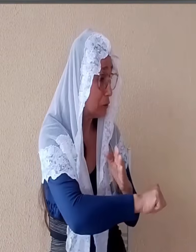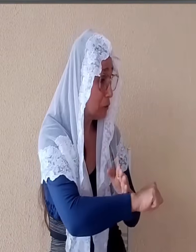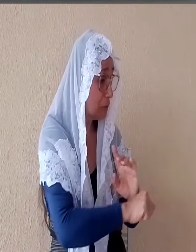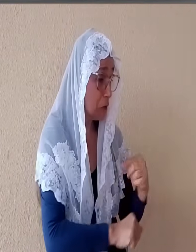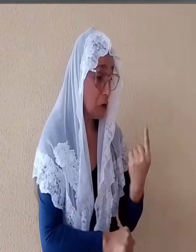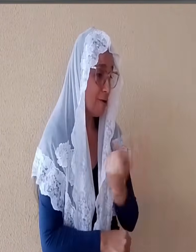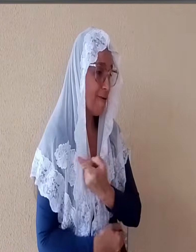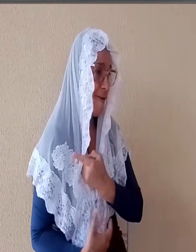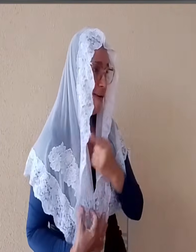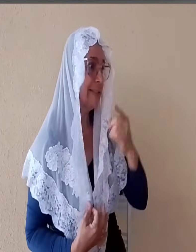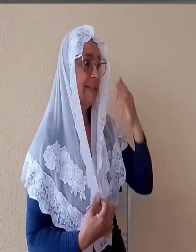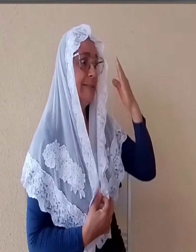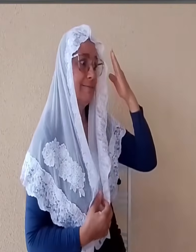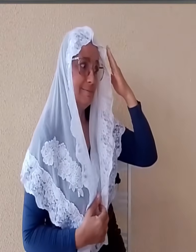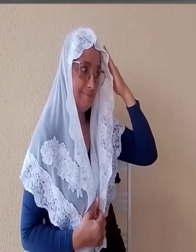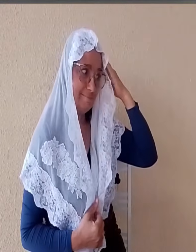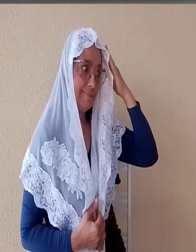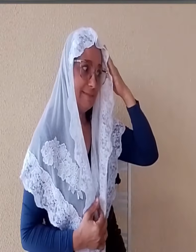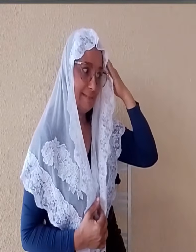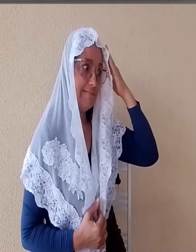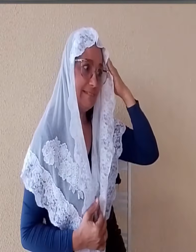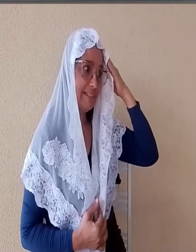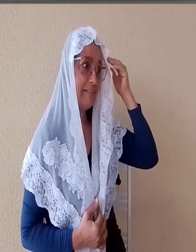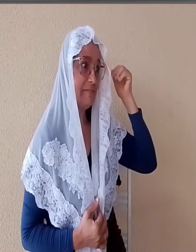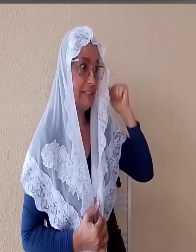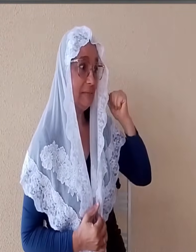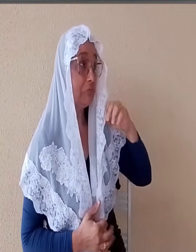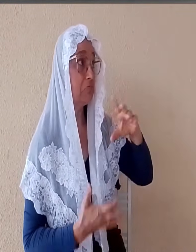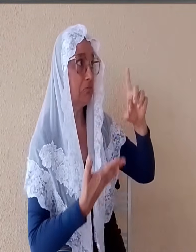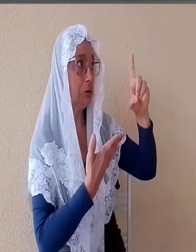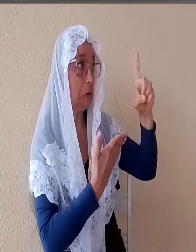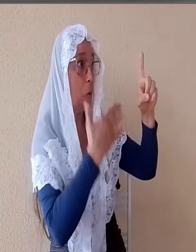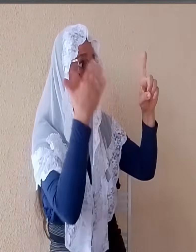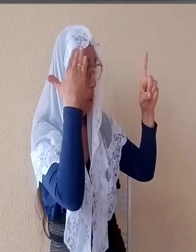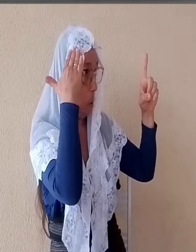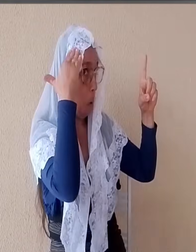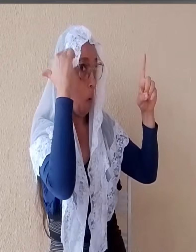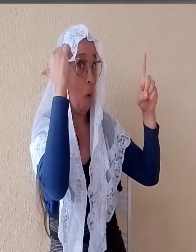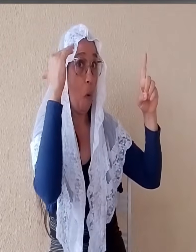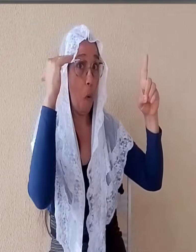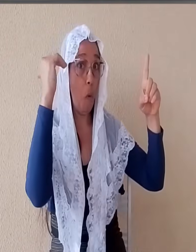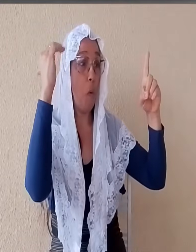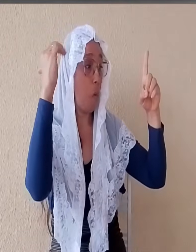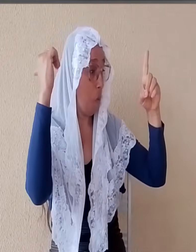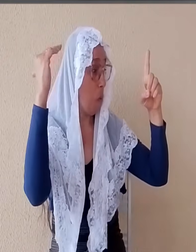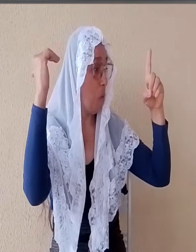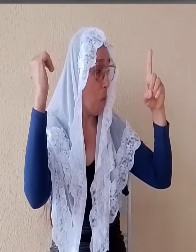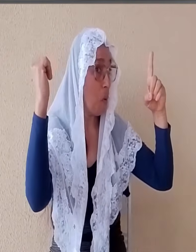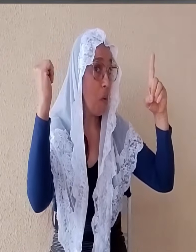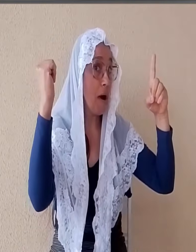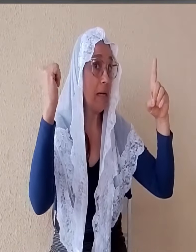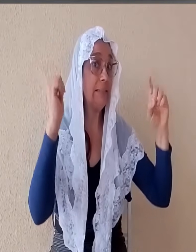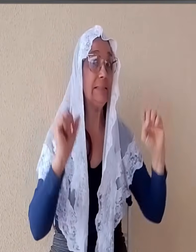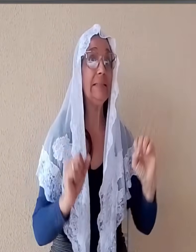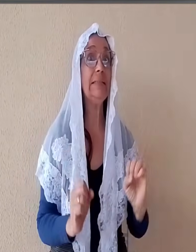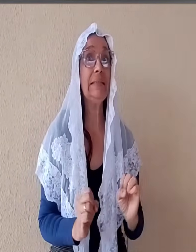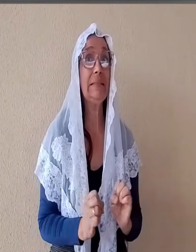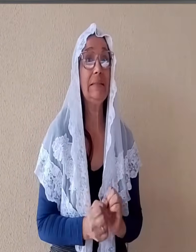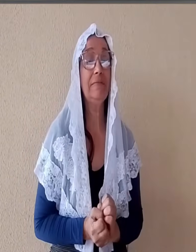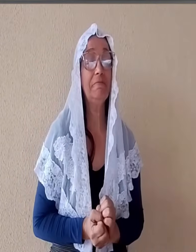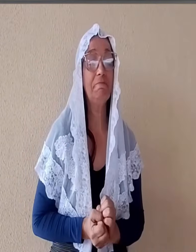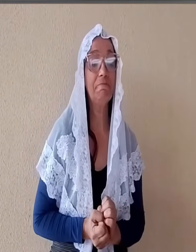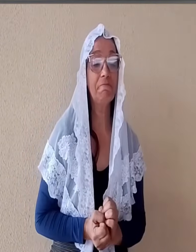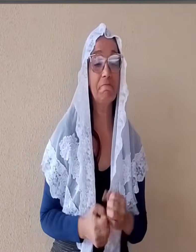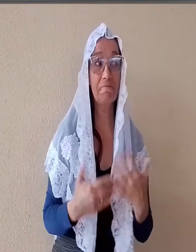em Astarote. Pelos nossos anciãos e de todos os moradores da terra, nos falaram, dizendo: